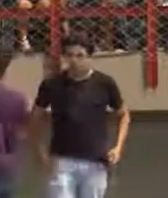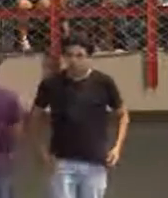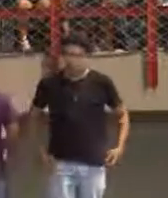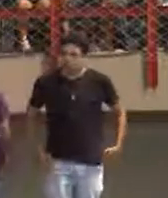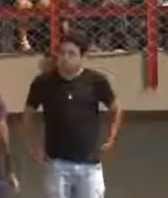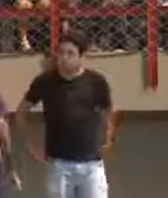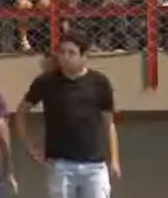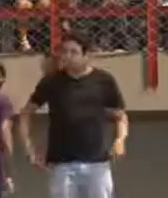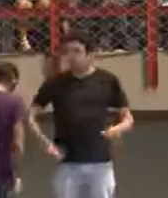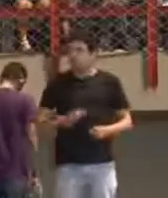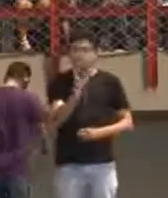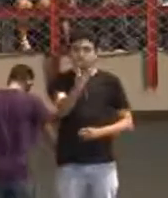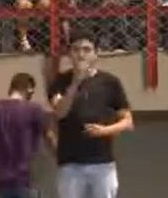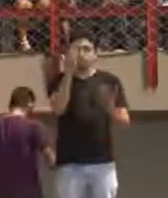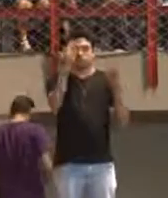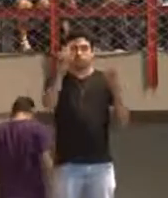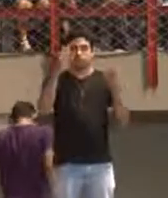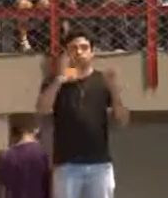não ouvi.